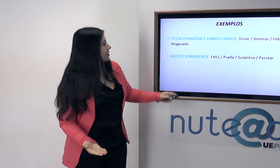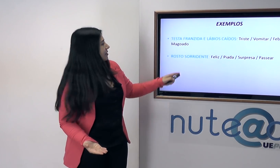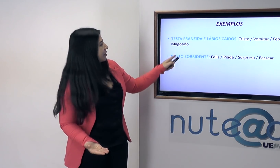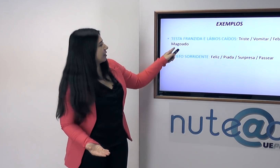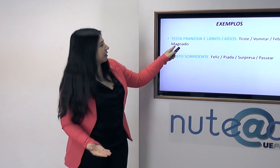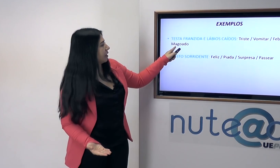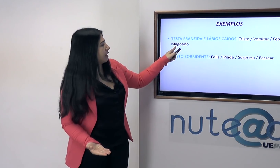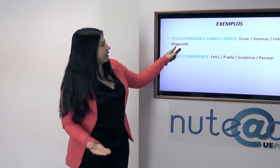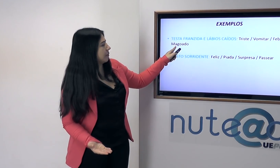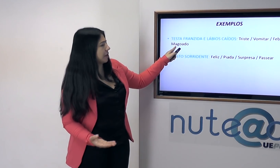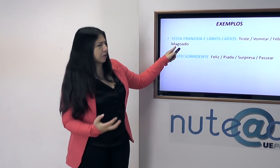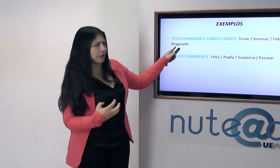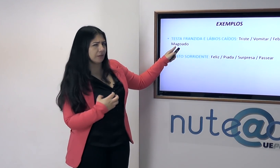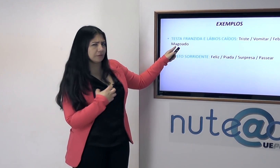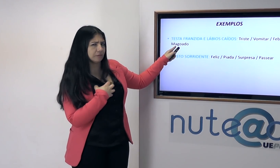Faz magoado.